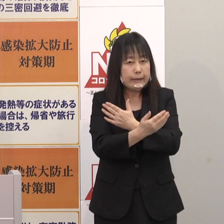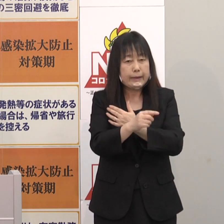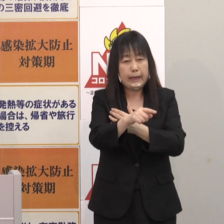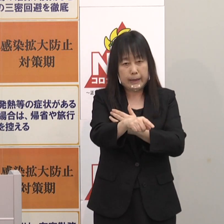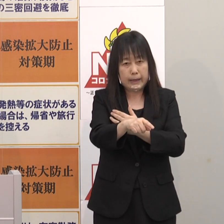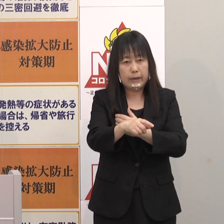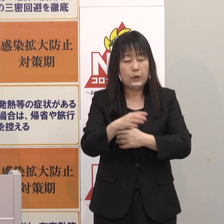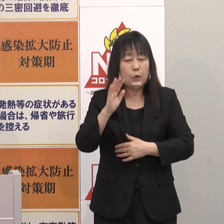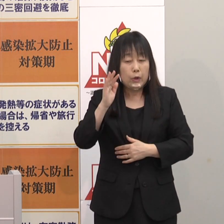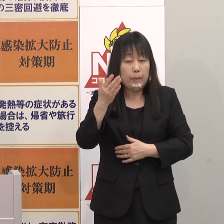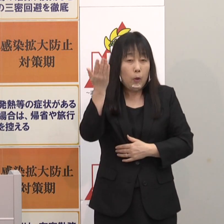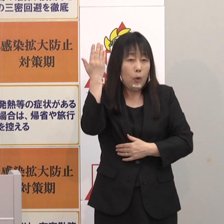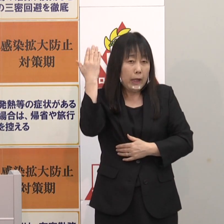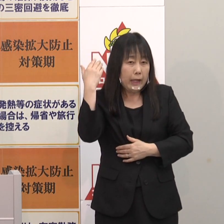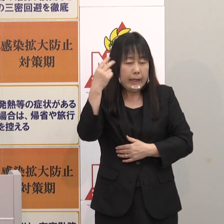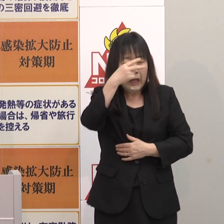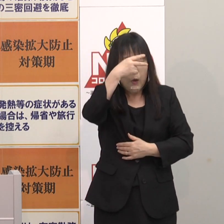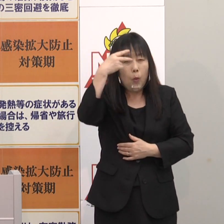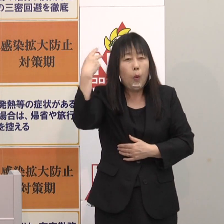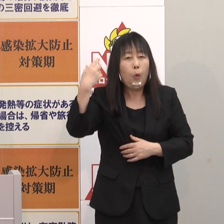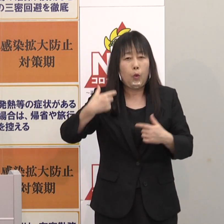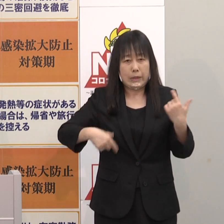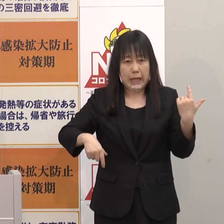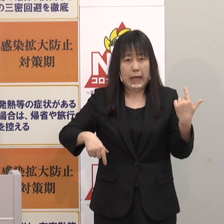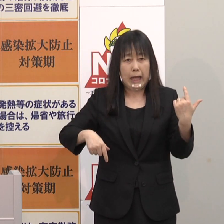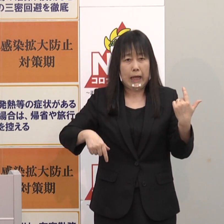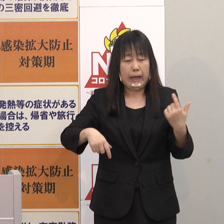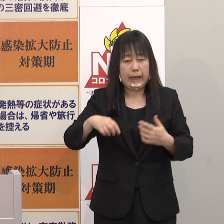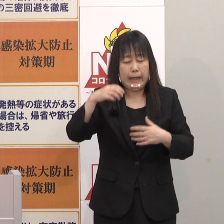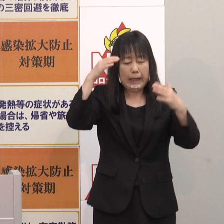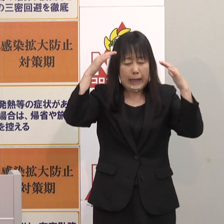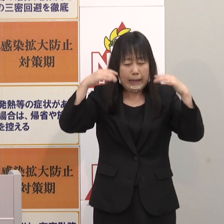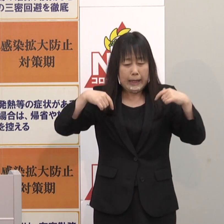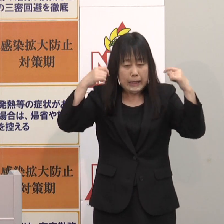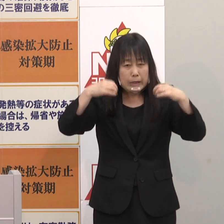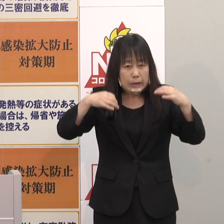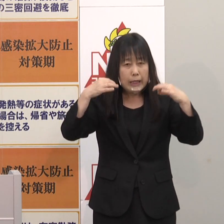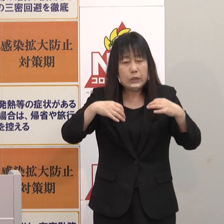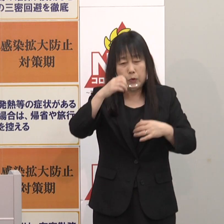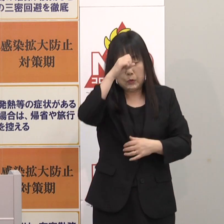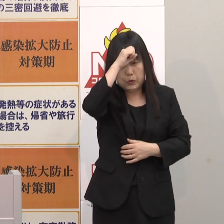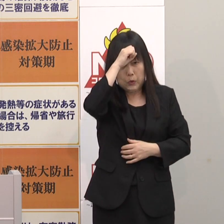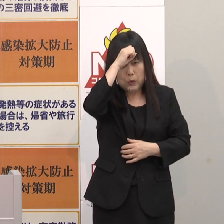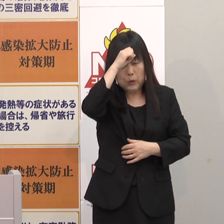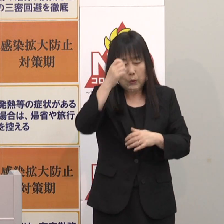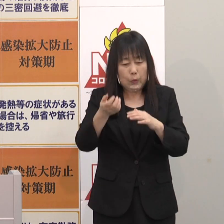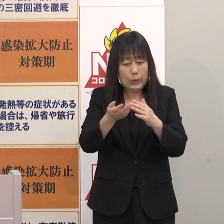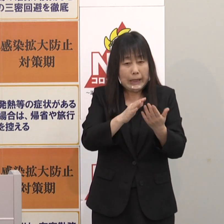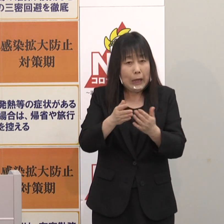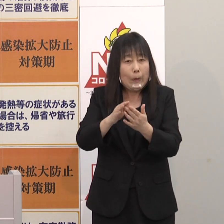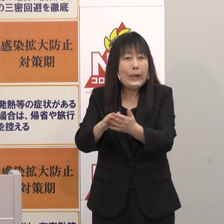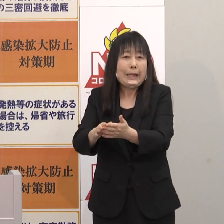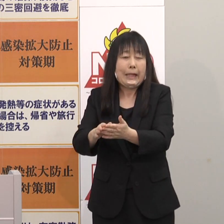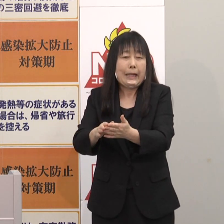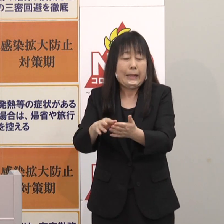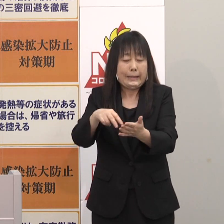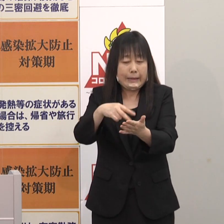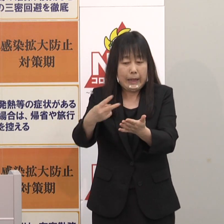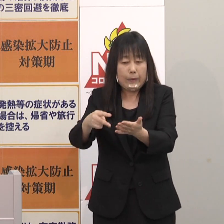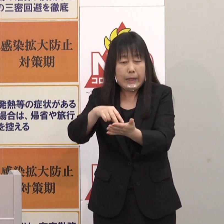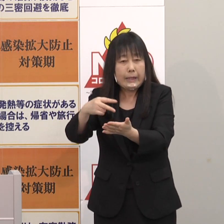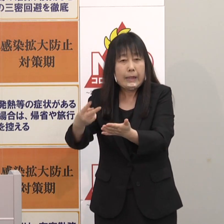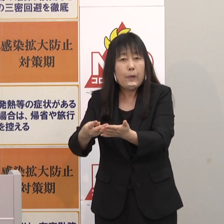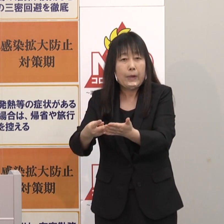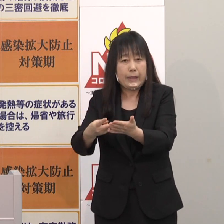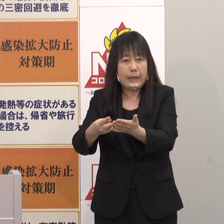熱中症で、何十人も搬送される、でマスクを着用している生徒が多かったという報道もございます。